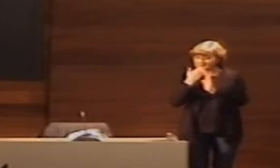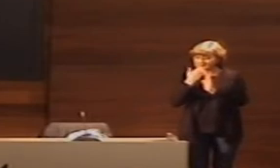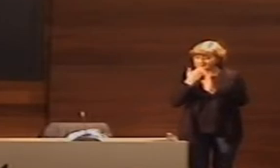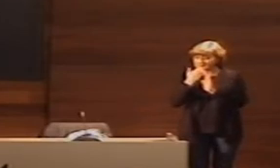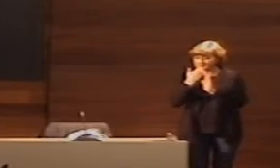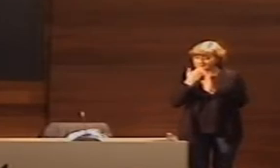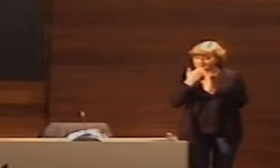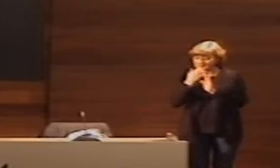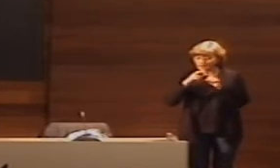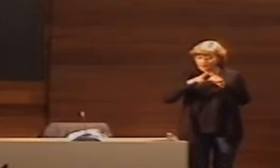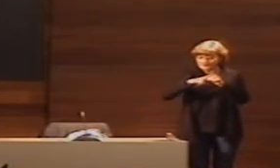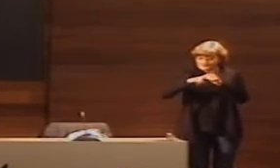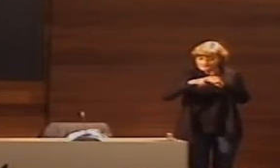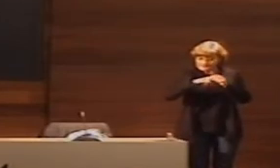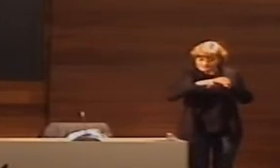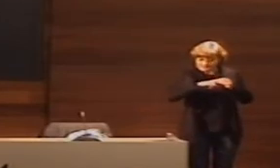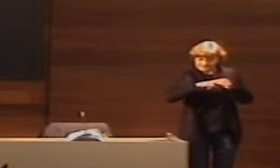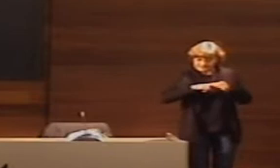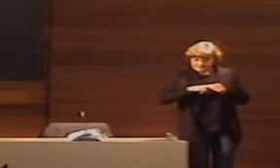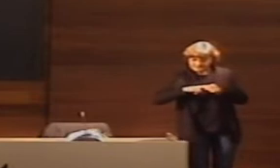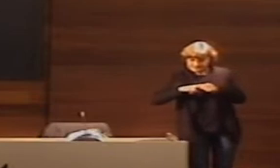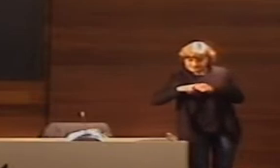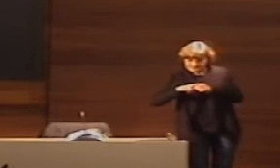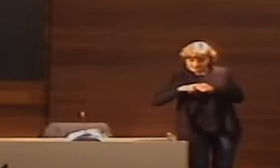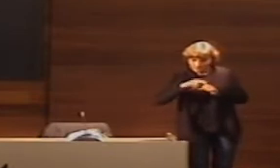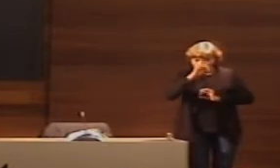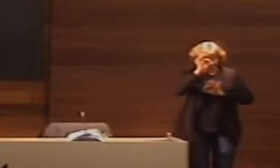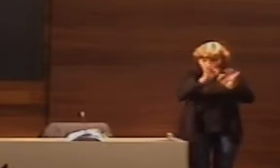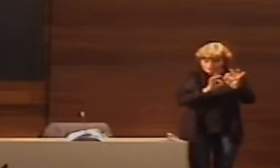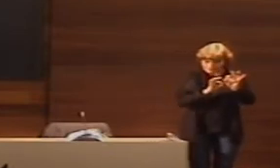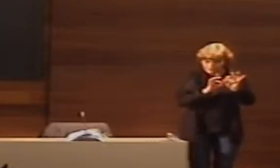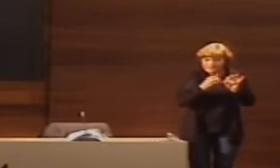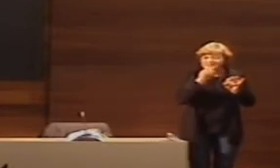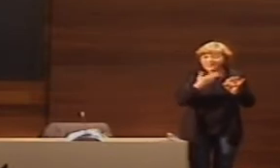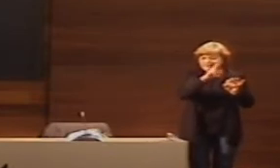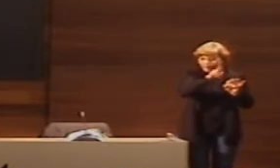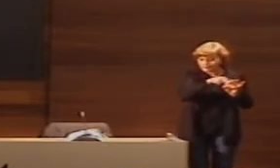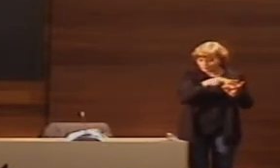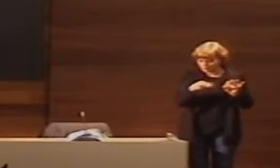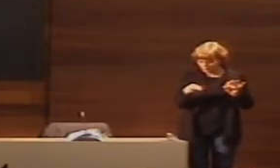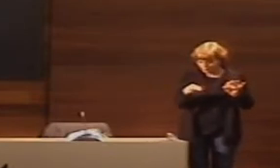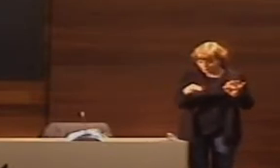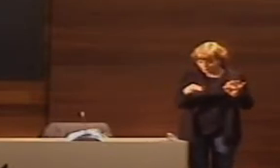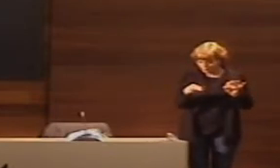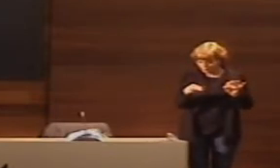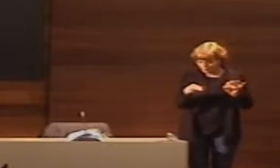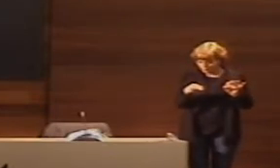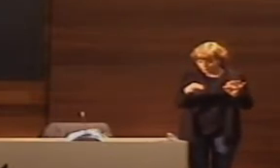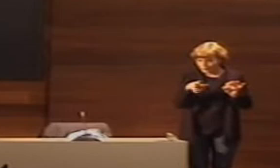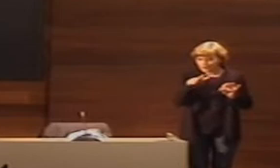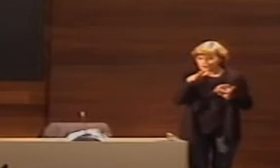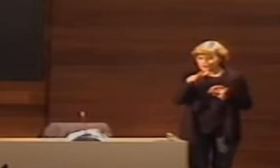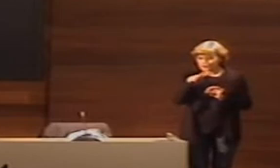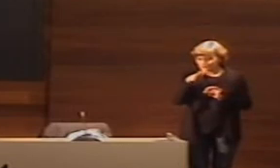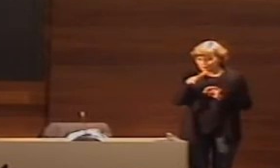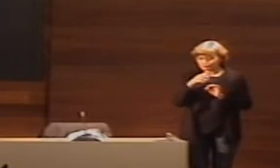las diferentes mancomunidades, es también muy distinto. En Debagoyena se